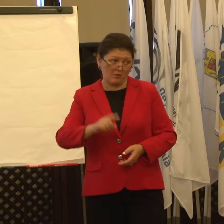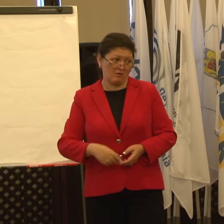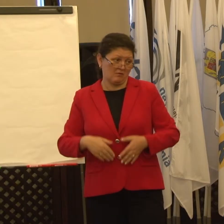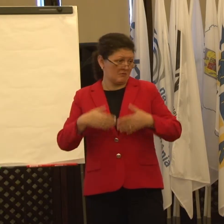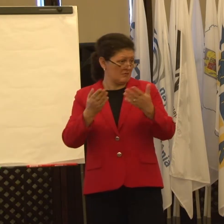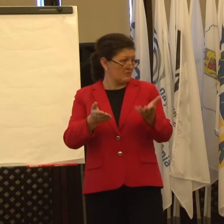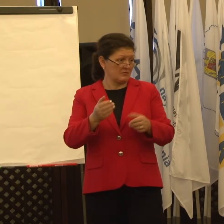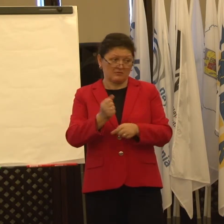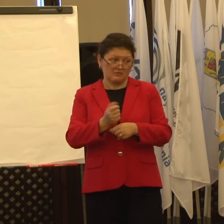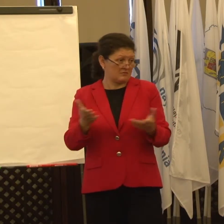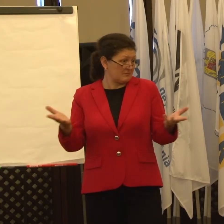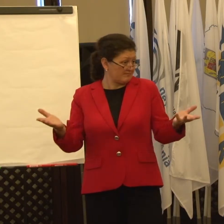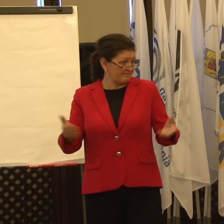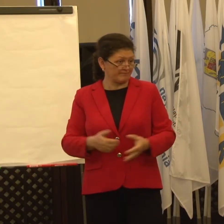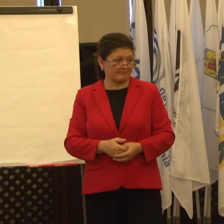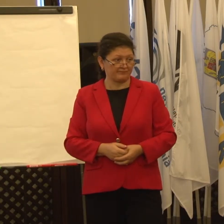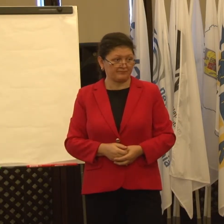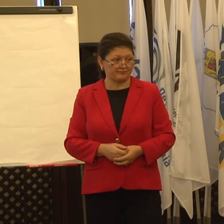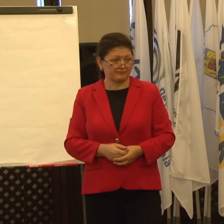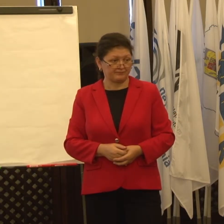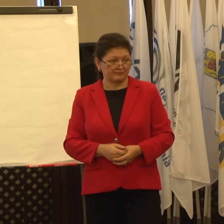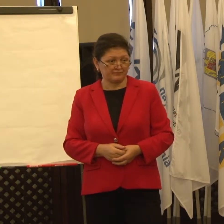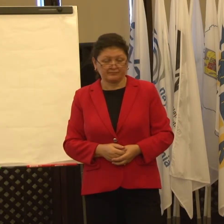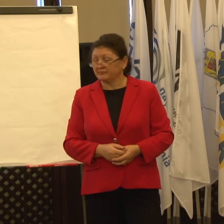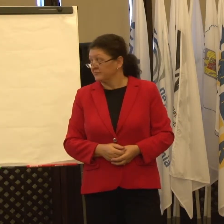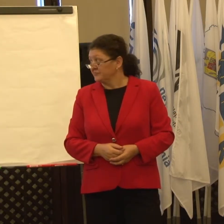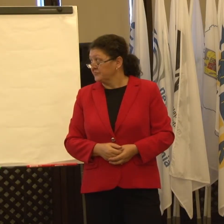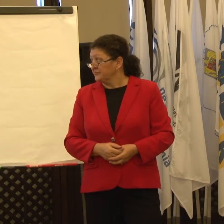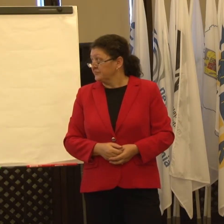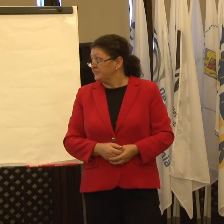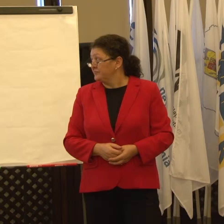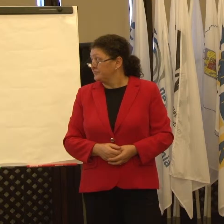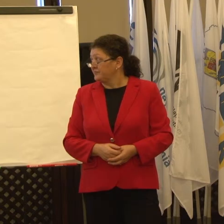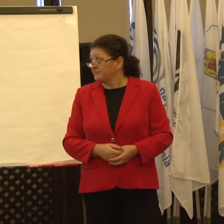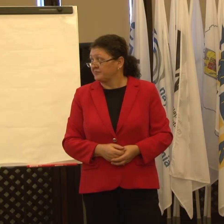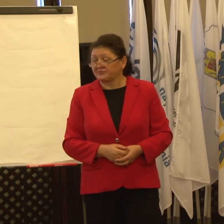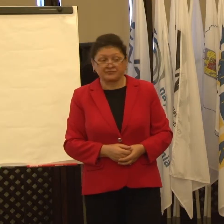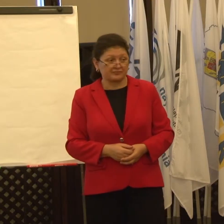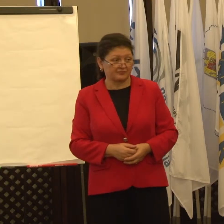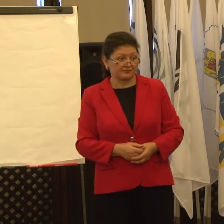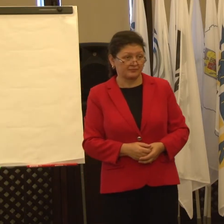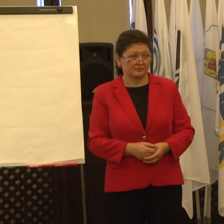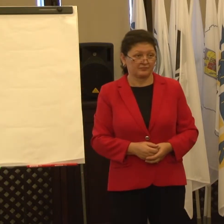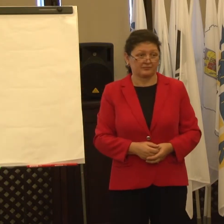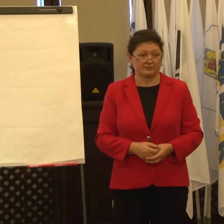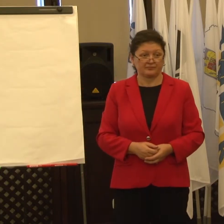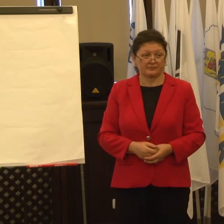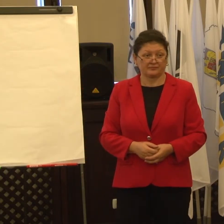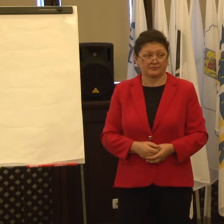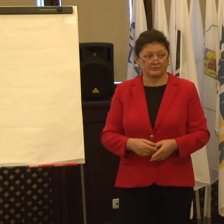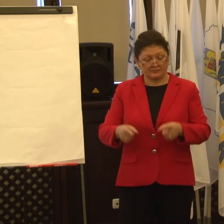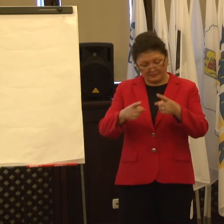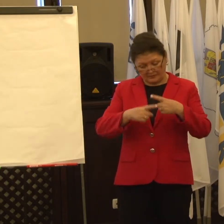aceste servicii. Deci asta este face parte din accesul la servicii.